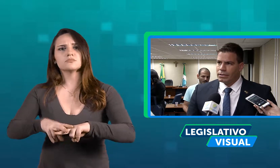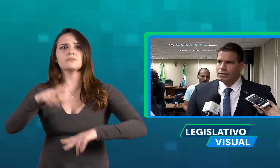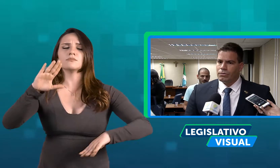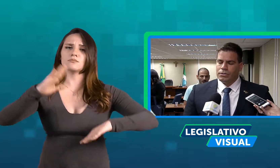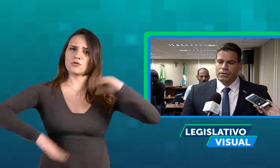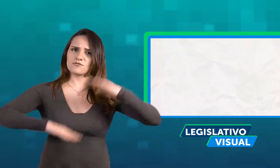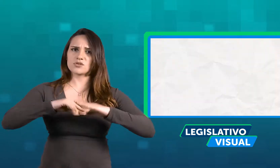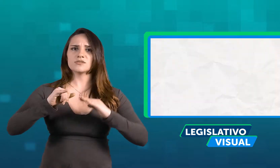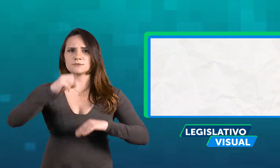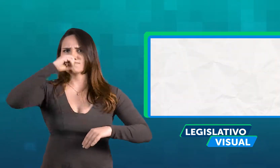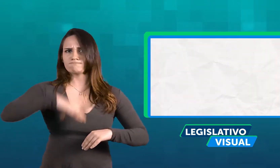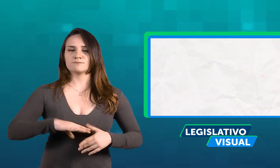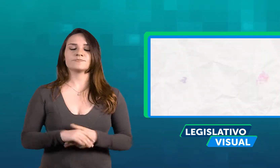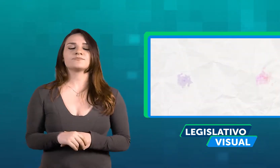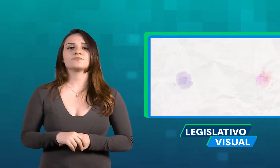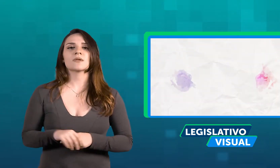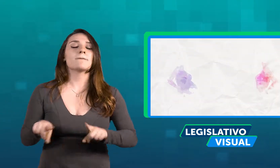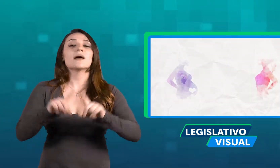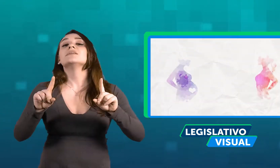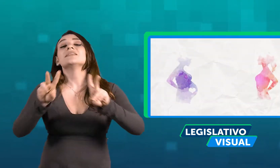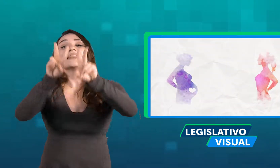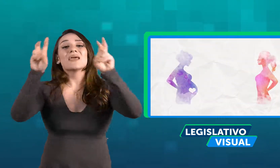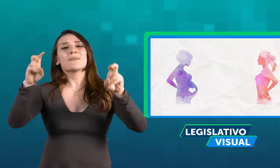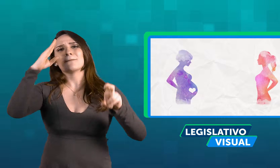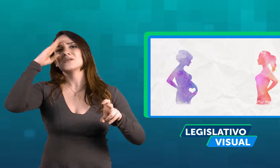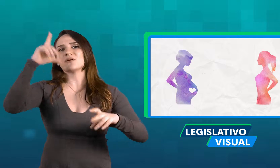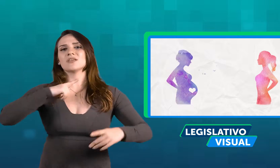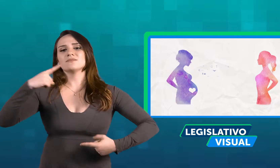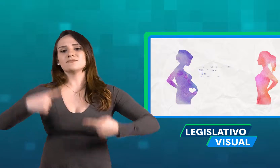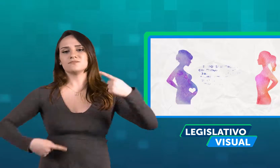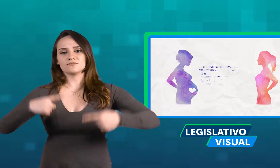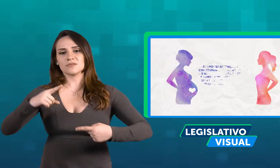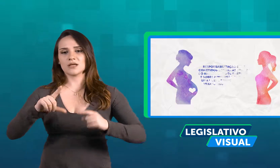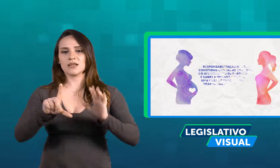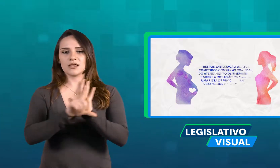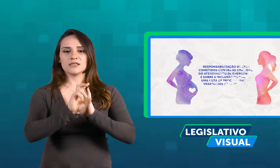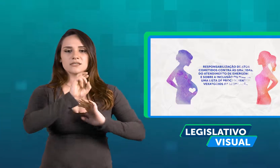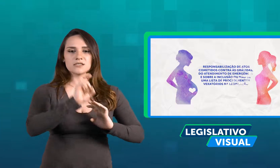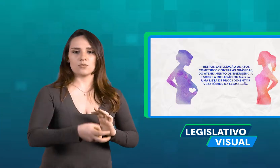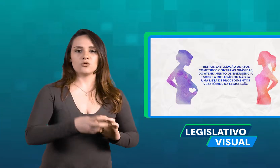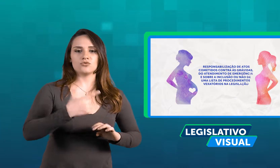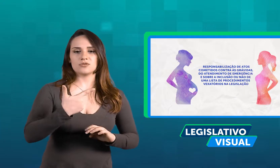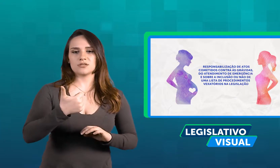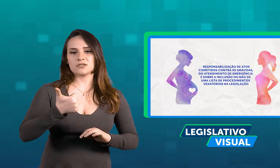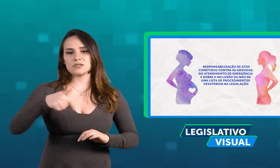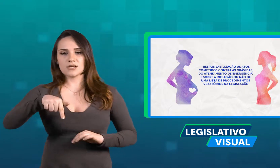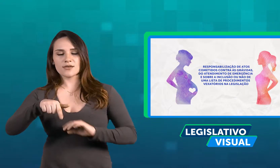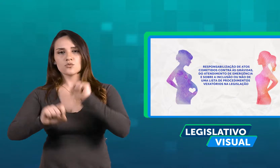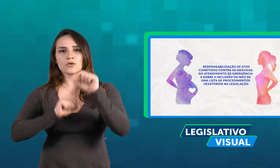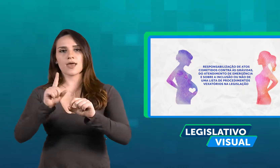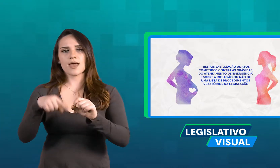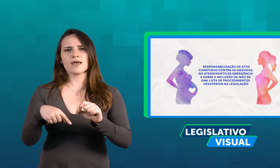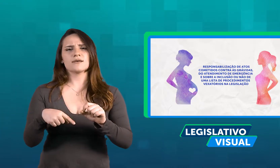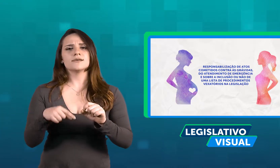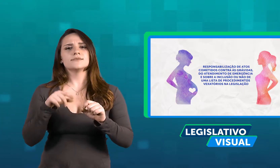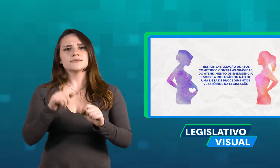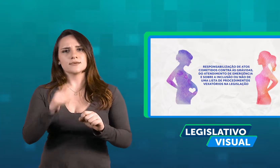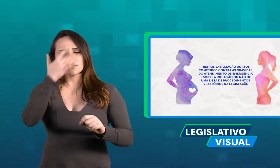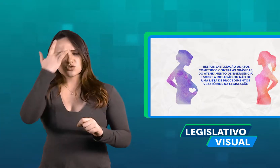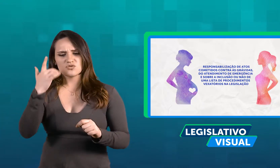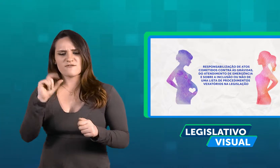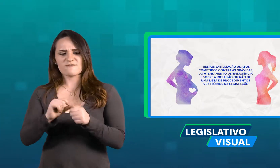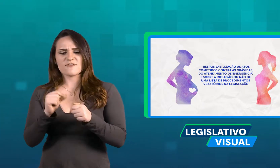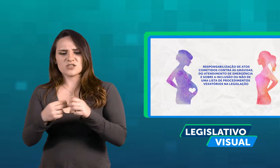os profissionais de saúde. Os itens mais debatidos da Lei 5.217 tratam da responsabilização de